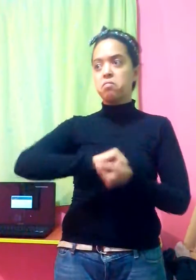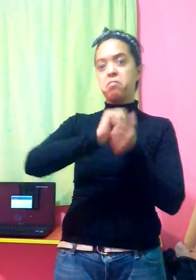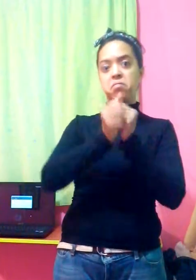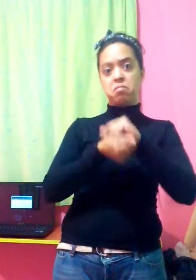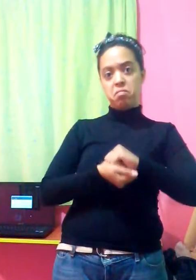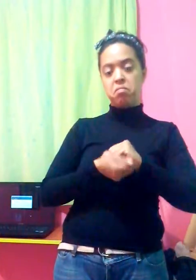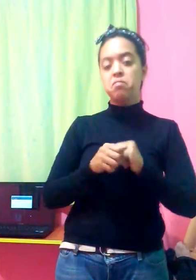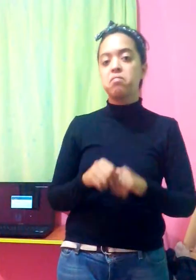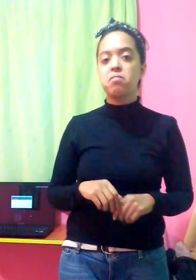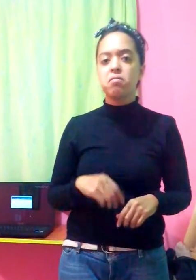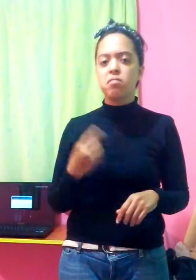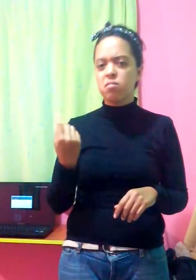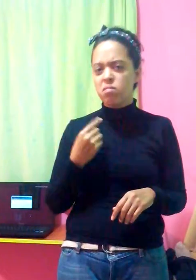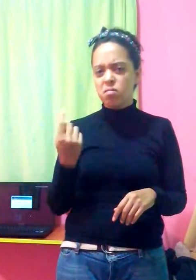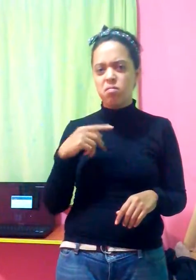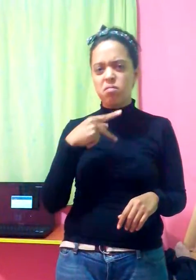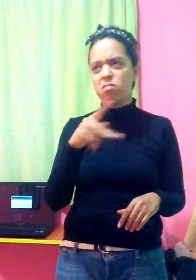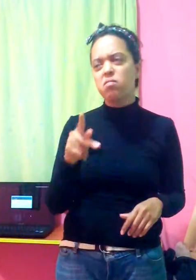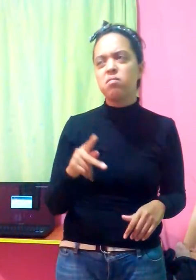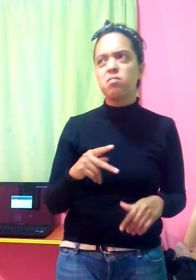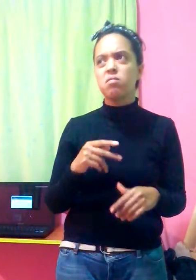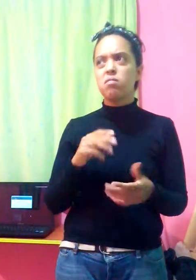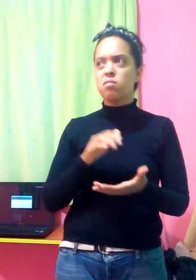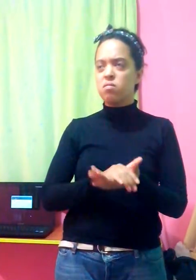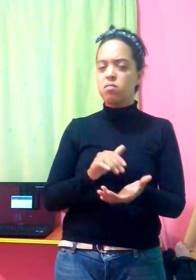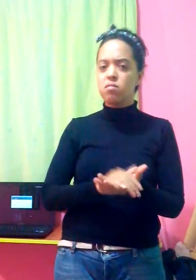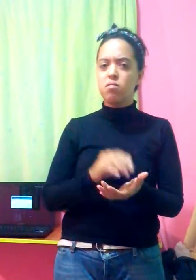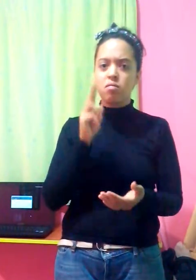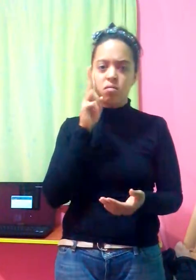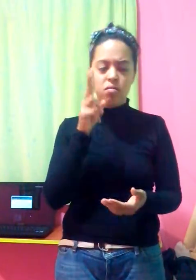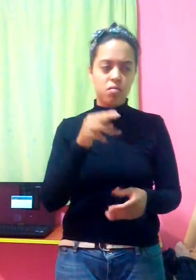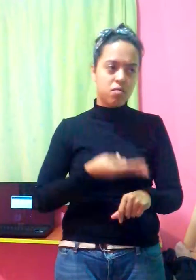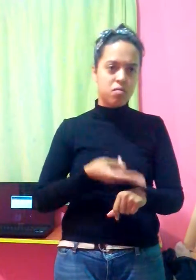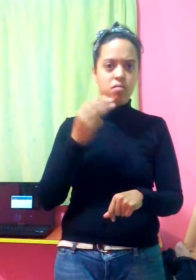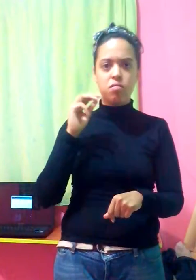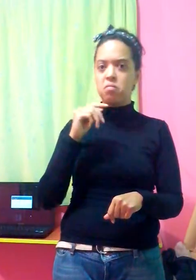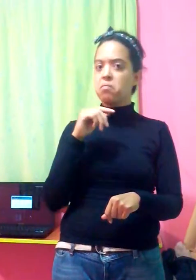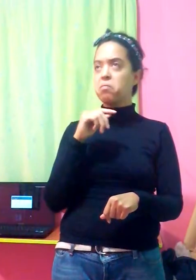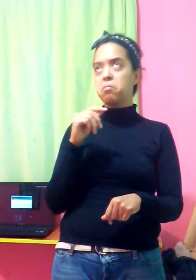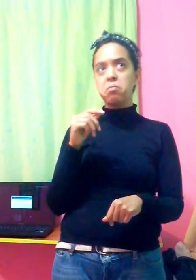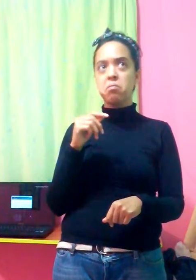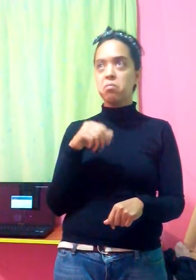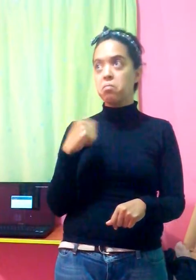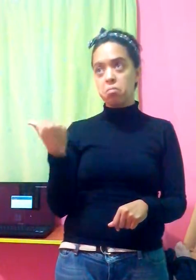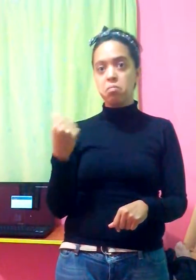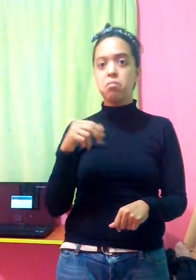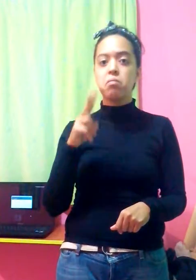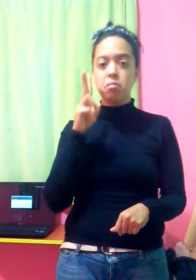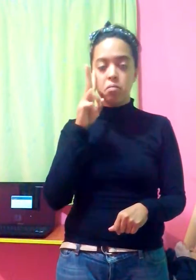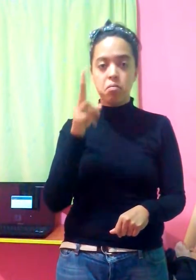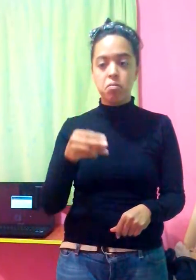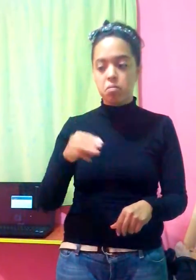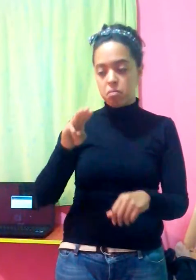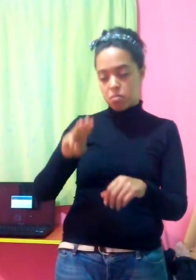esposa, señor, ve más o ve menos? ¿Usted qué se imagina? Por supuesto que ve más. Hay dos diferencias básicas en la